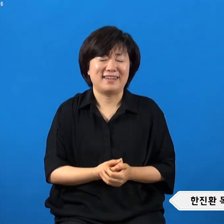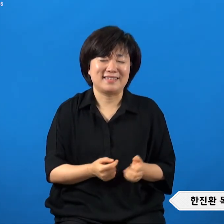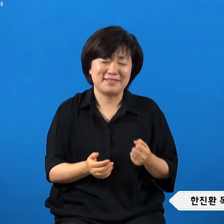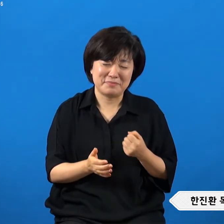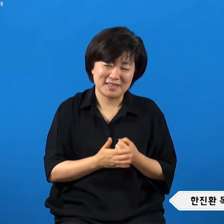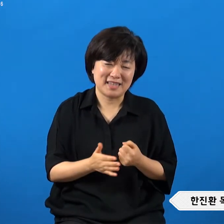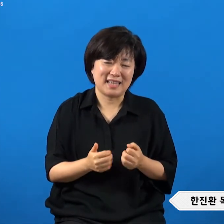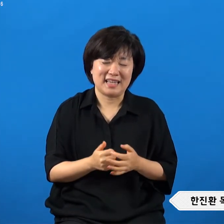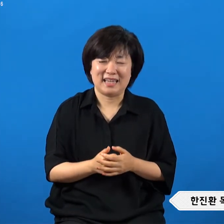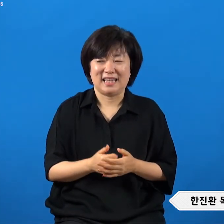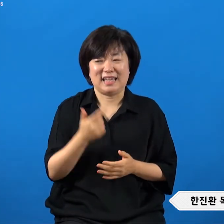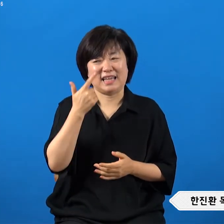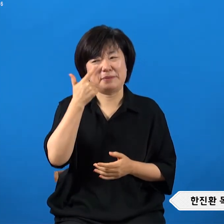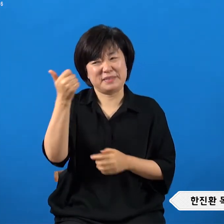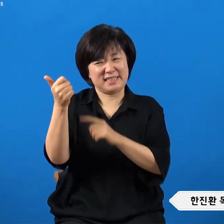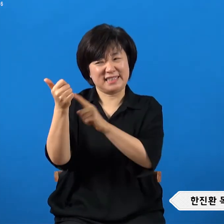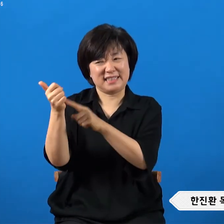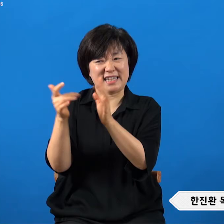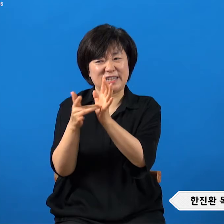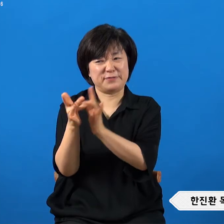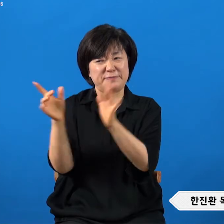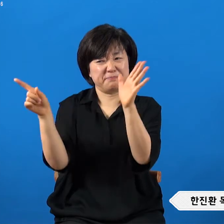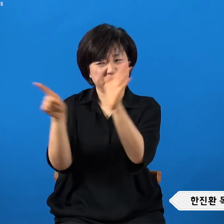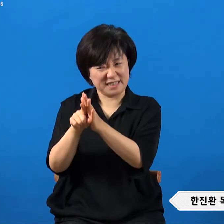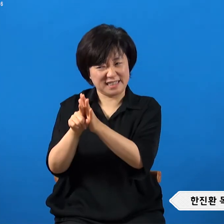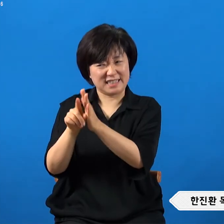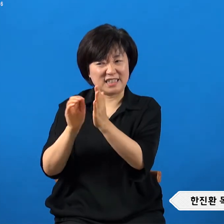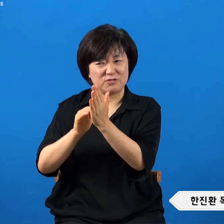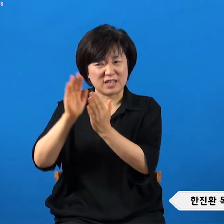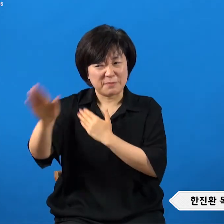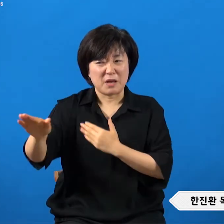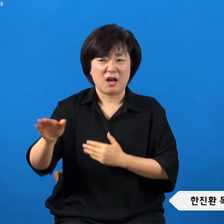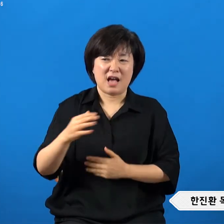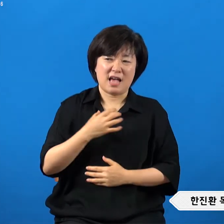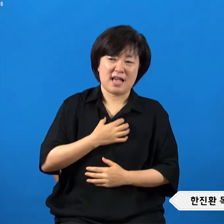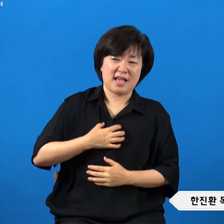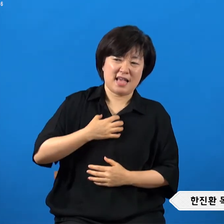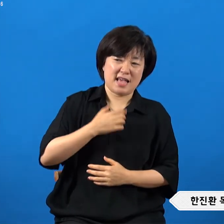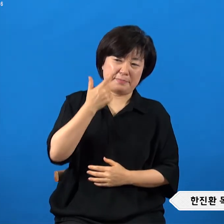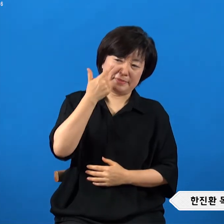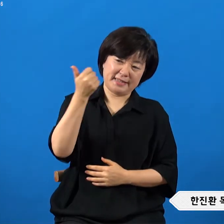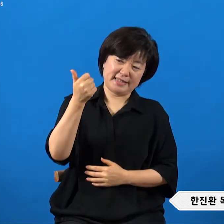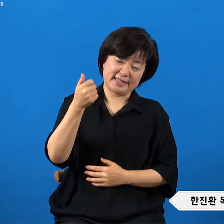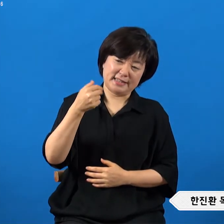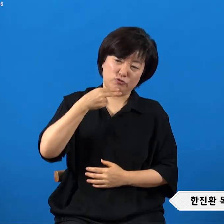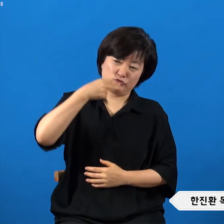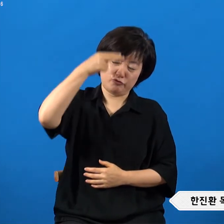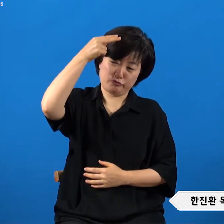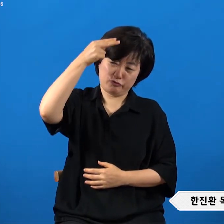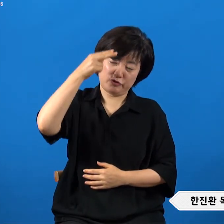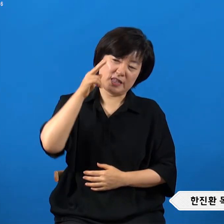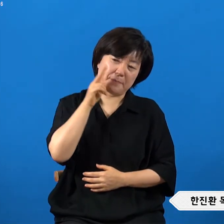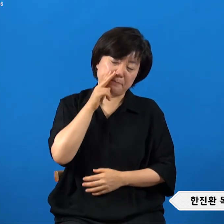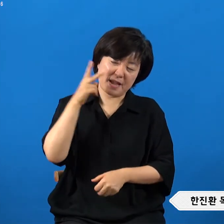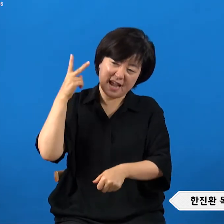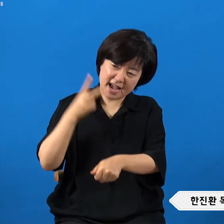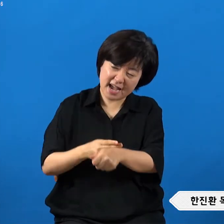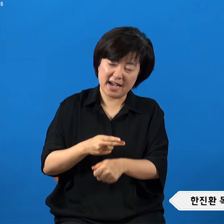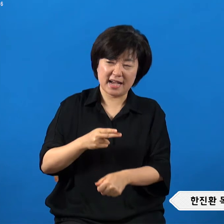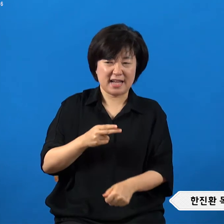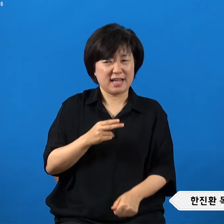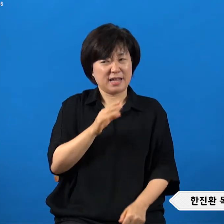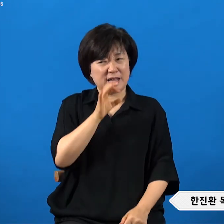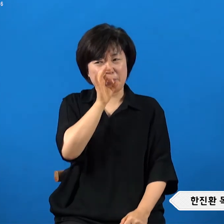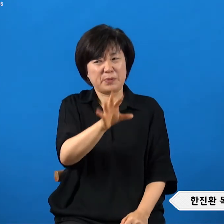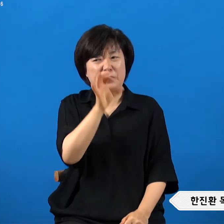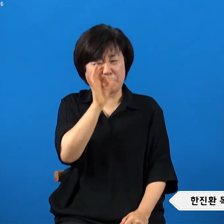그래서 아버지 예수 믿고 나서도 우리가 걱정을 많이 했습니다. 술, 담배 완전히 인이